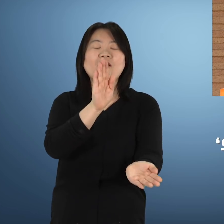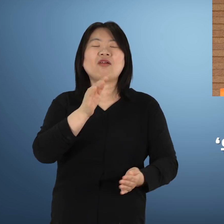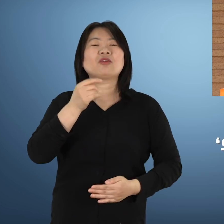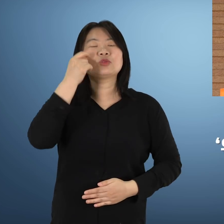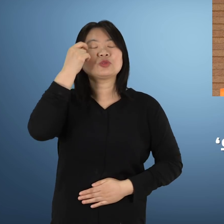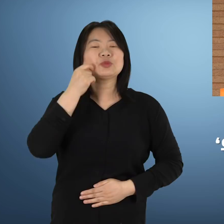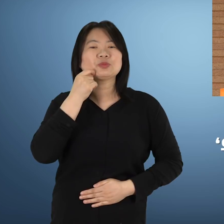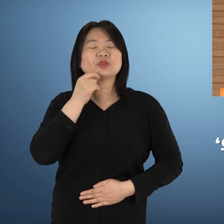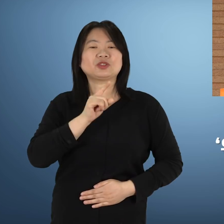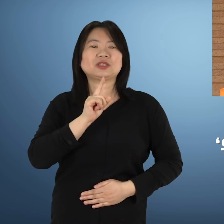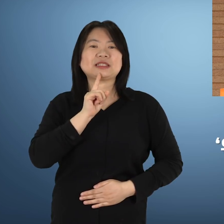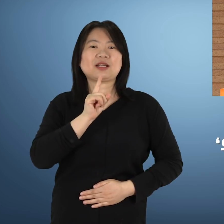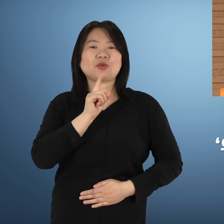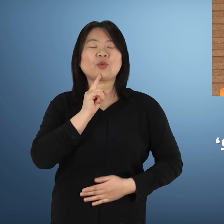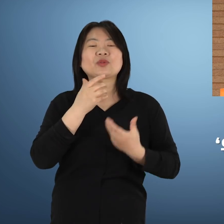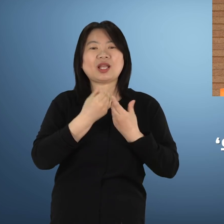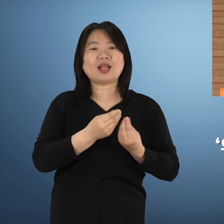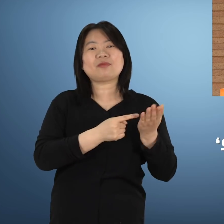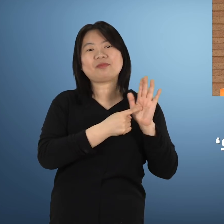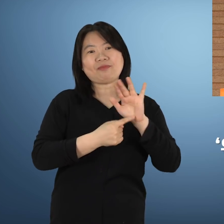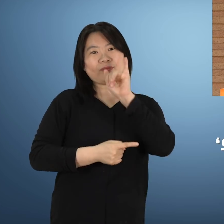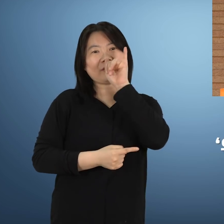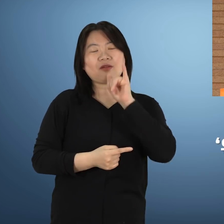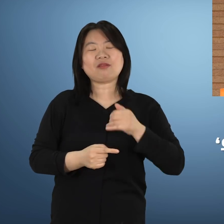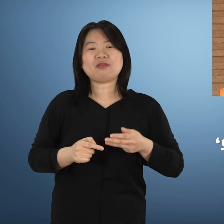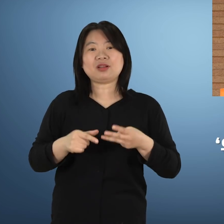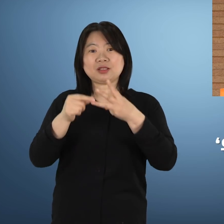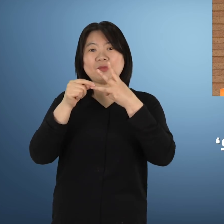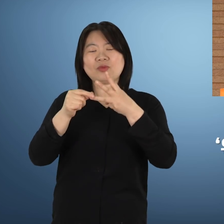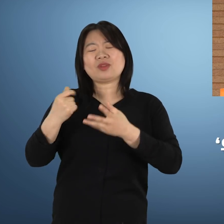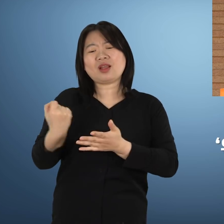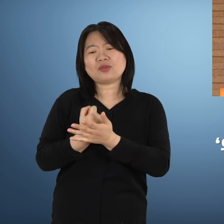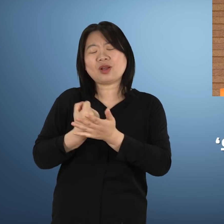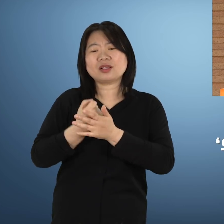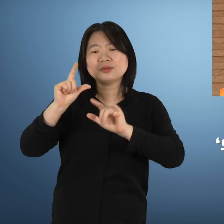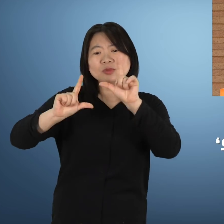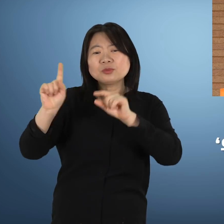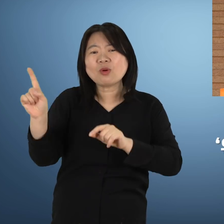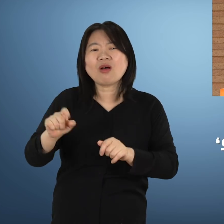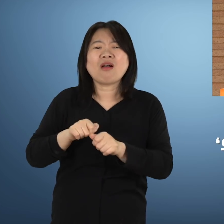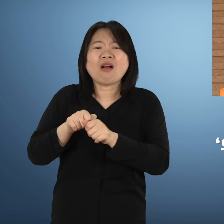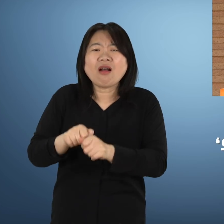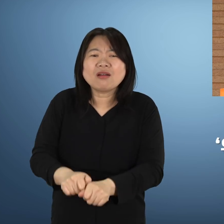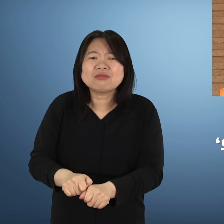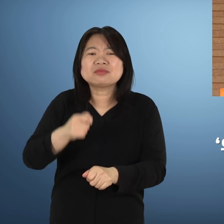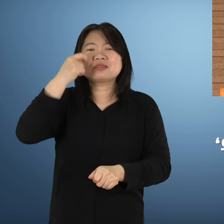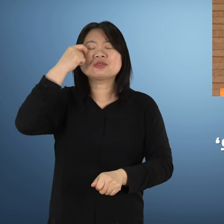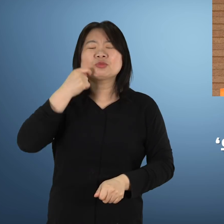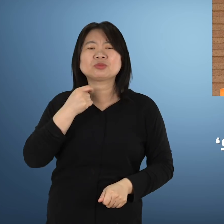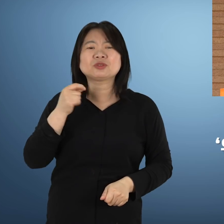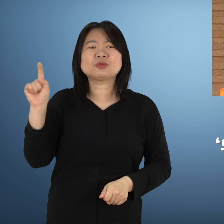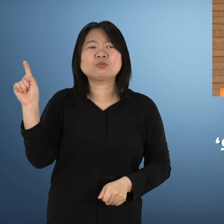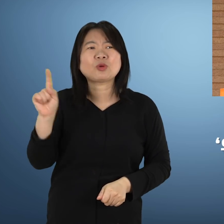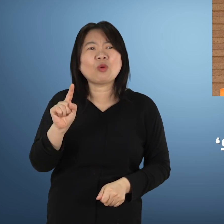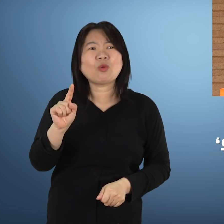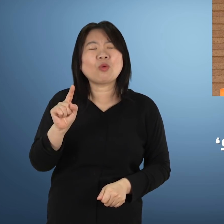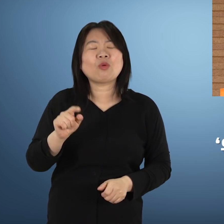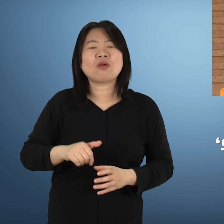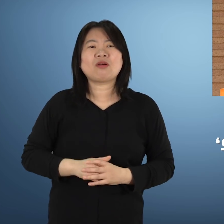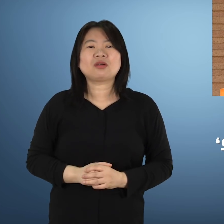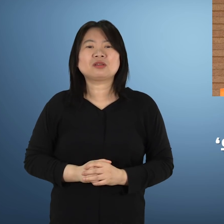합니다. 세 번째 애통이 있는데, 억지스러운 눈물. 조금 유사하긴